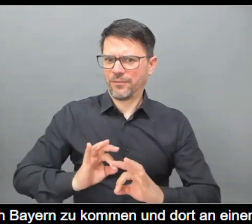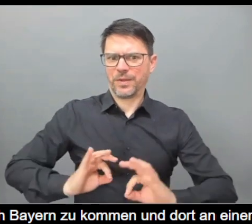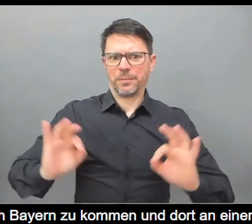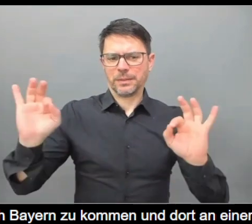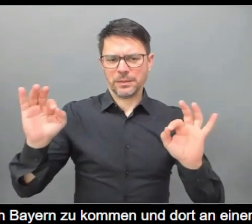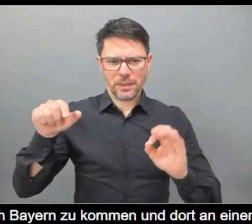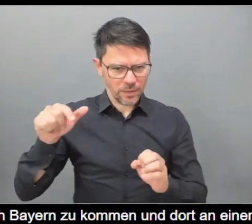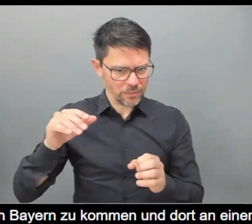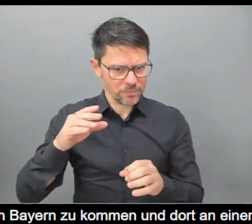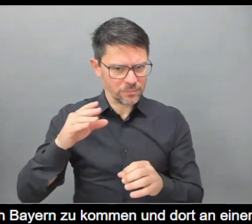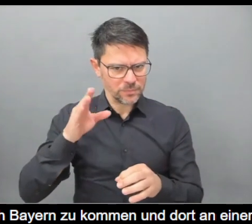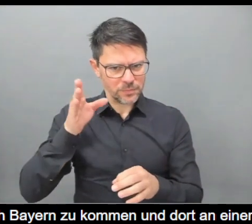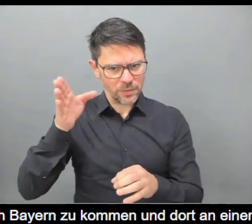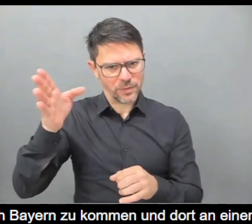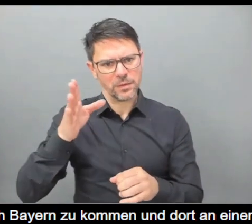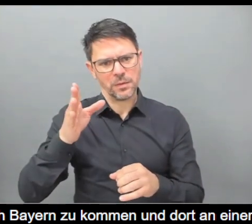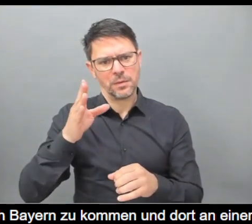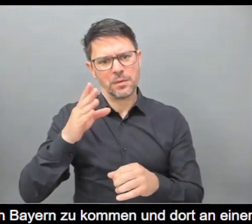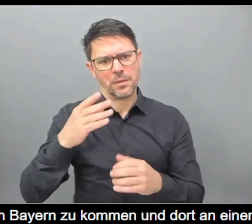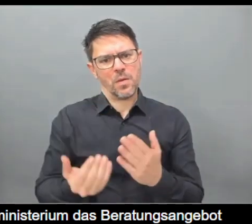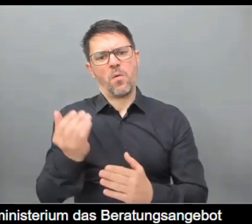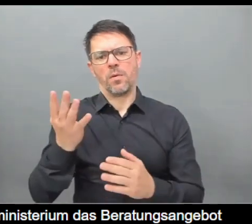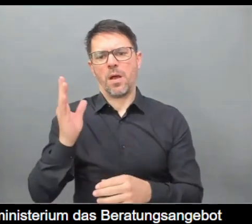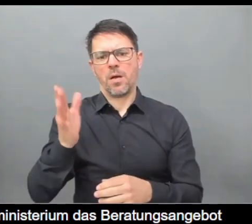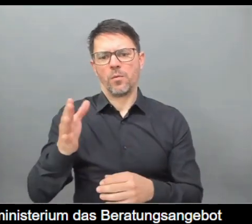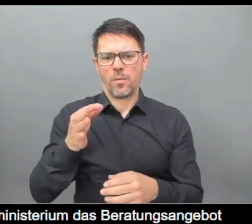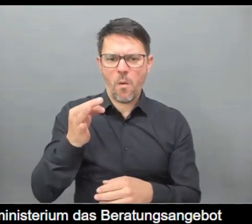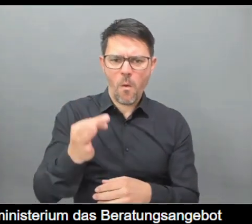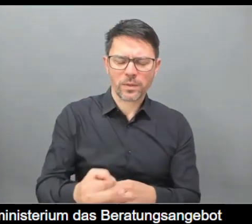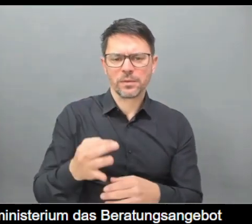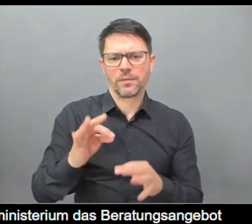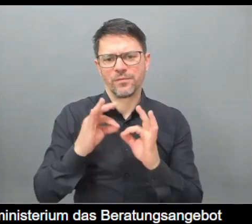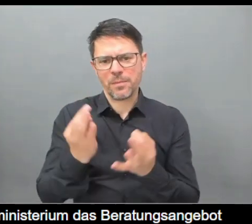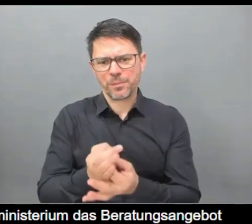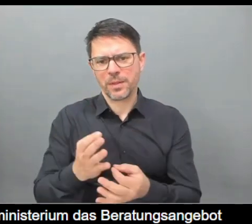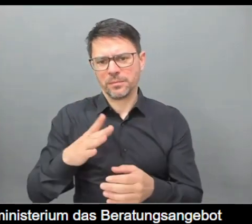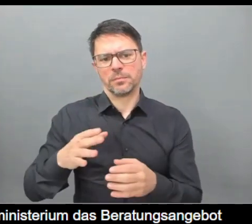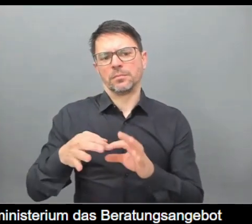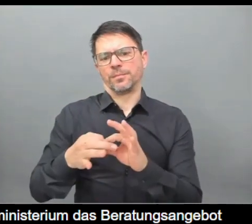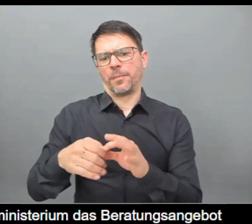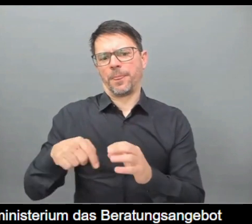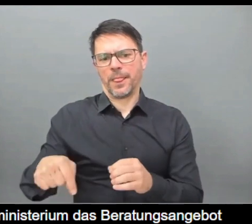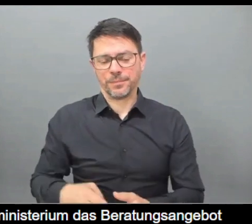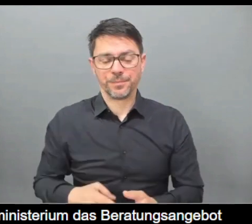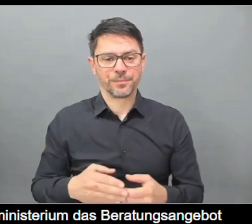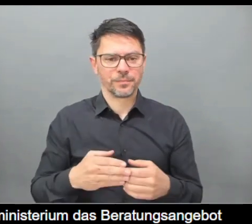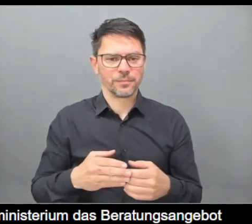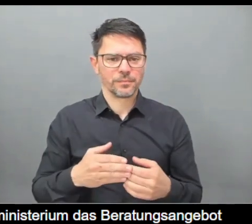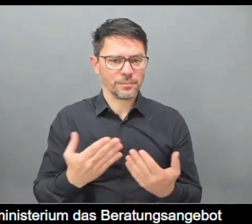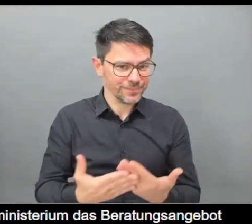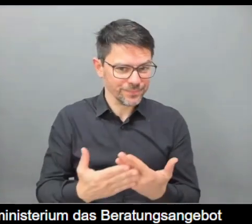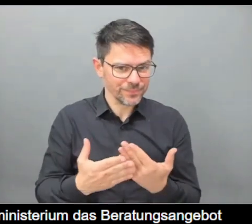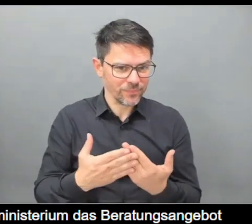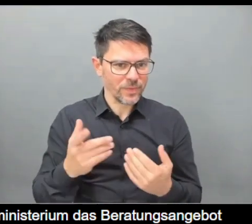in den Ballungsbereichen, befinden. Nur um das einmal mit Zahlen deutlich zu machen. Also eine verheiratete Lehrkraft